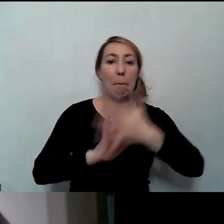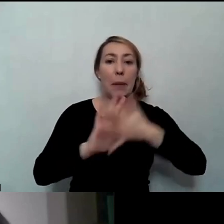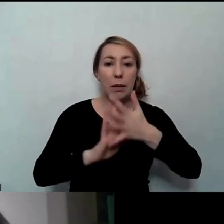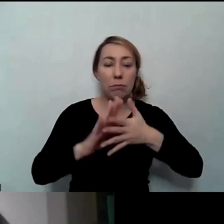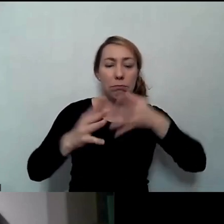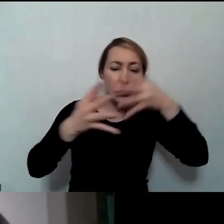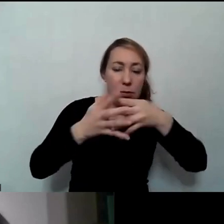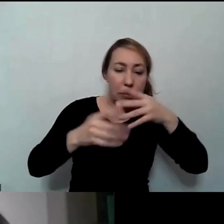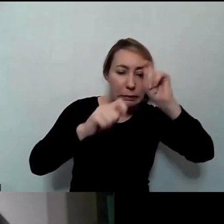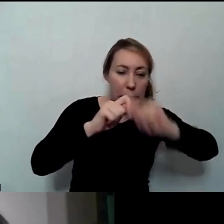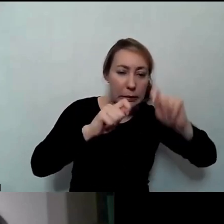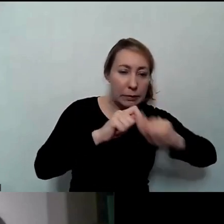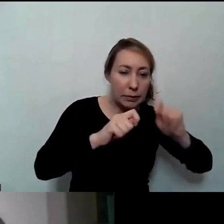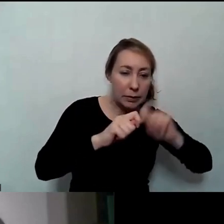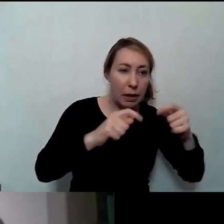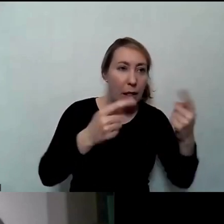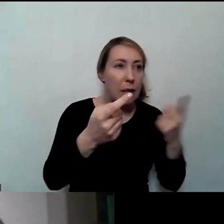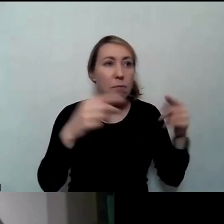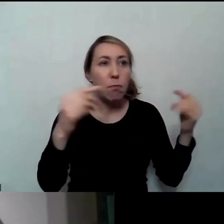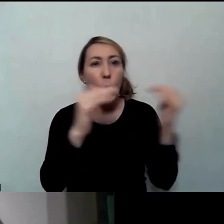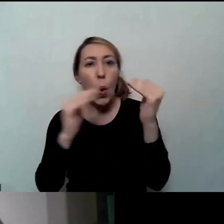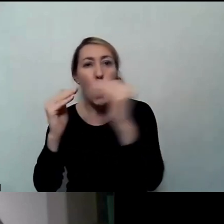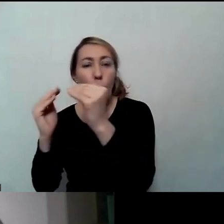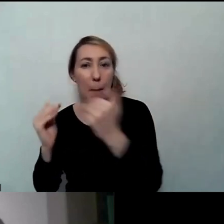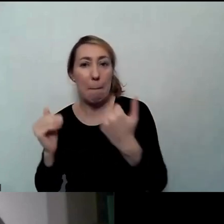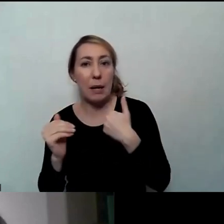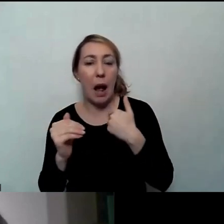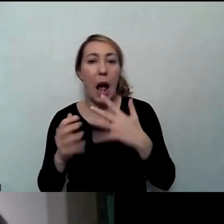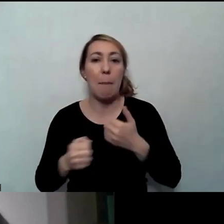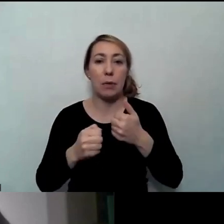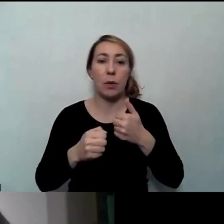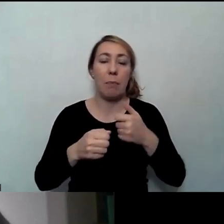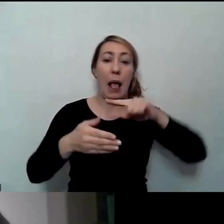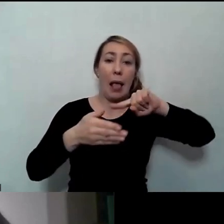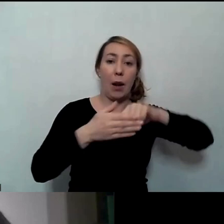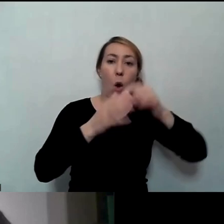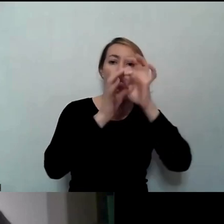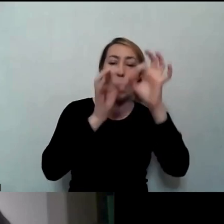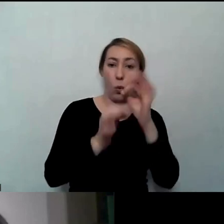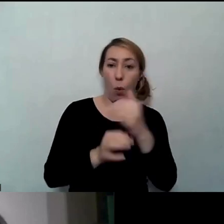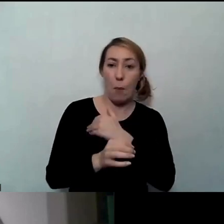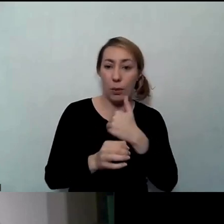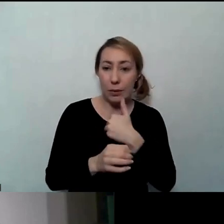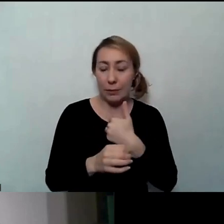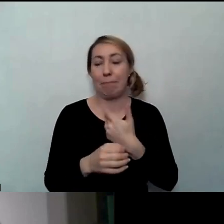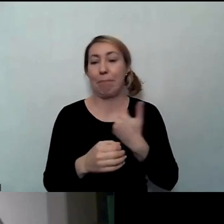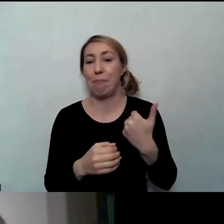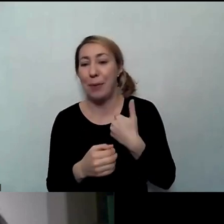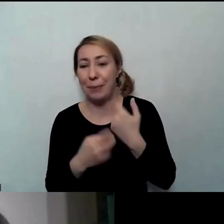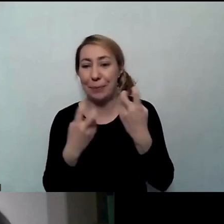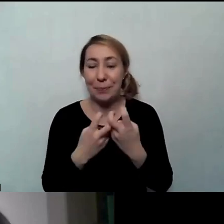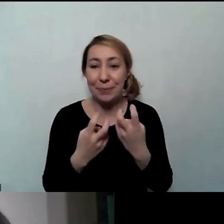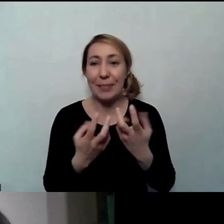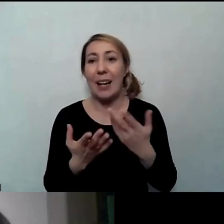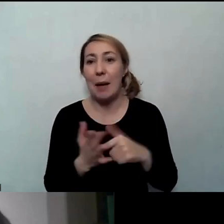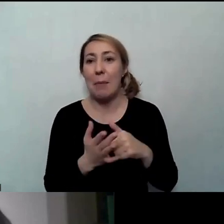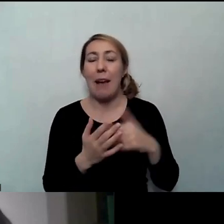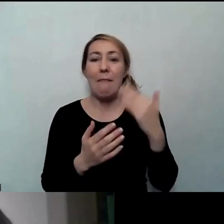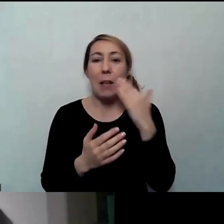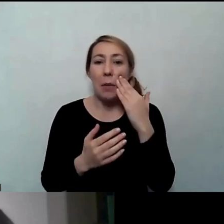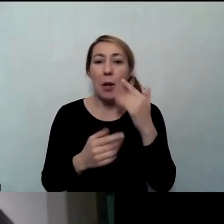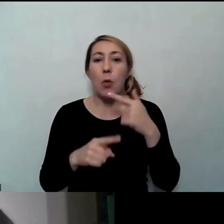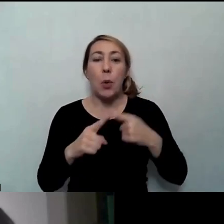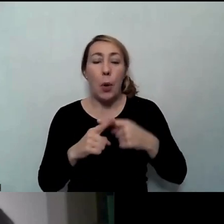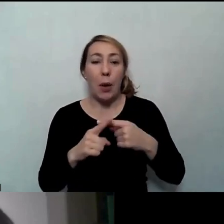tak, żeby one były w tym rejestrze ogólnopolskim znane. No to wiadomo, jest to jakoś